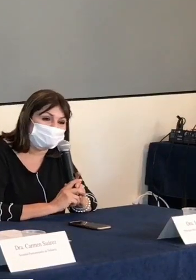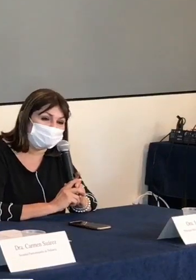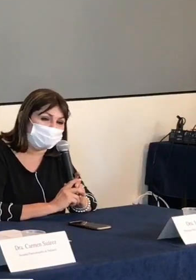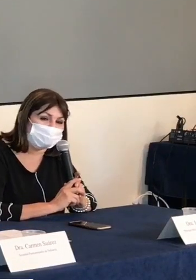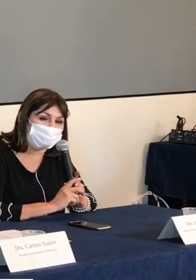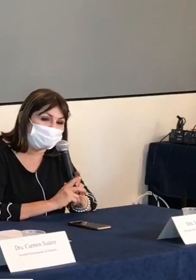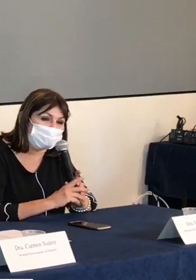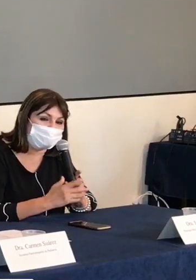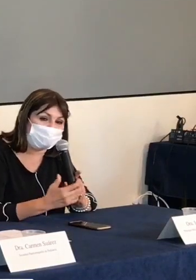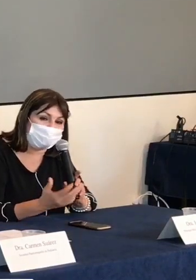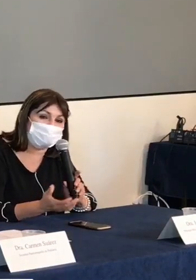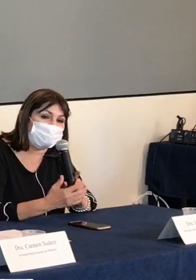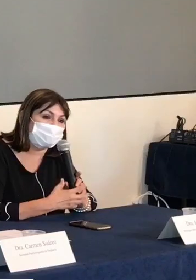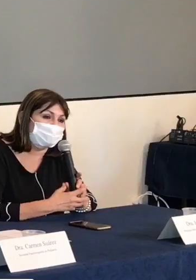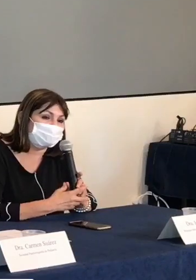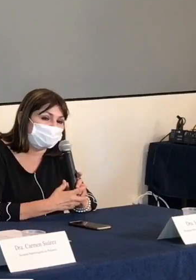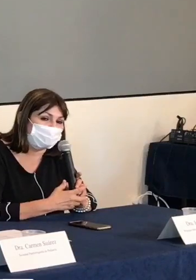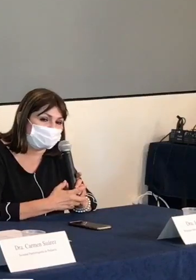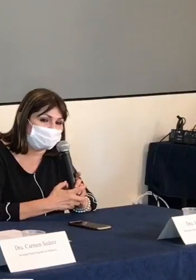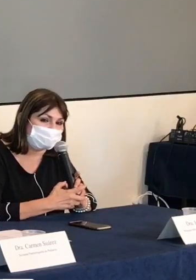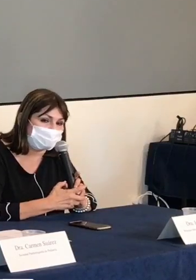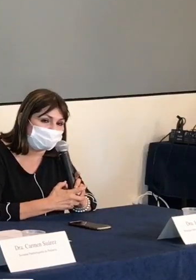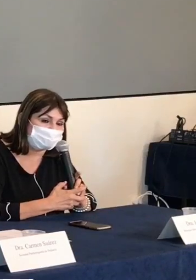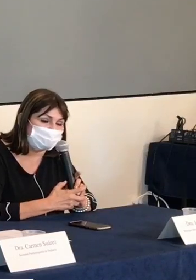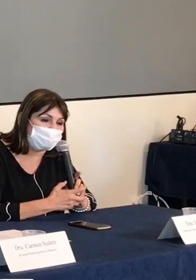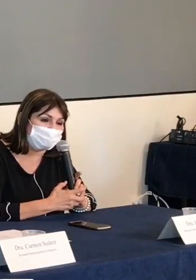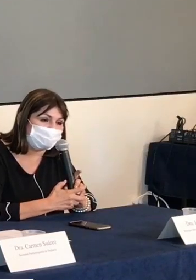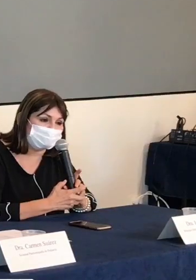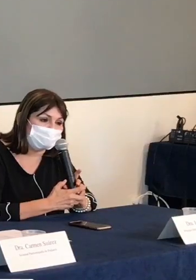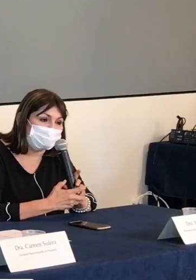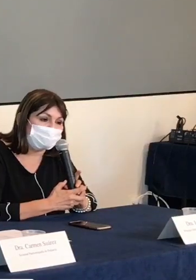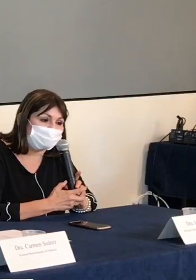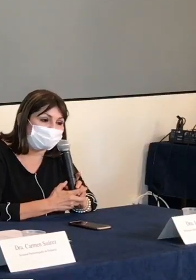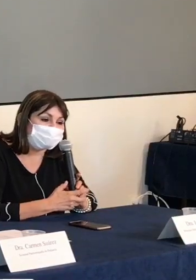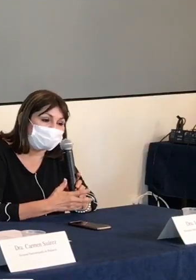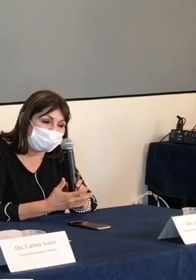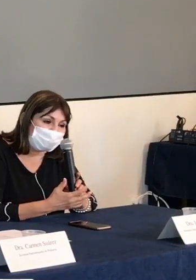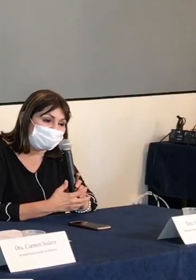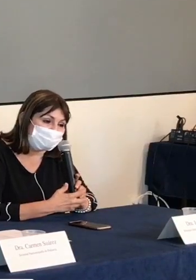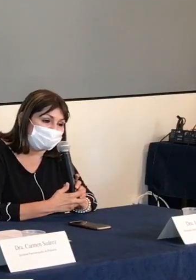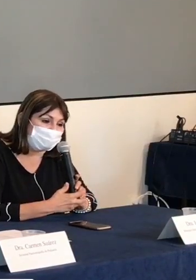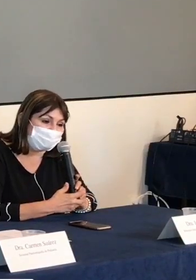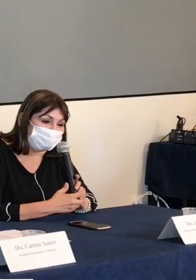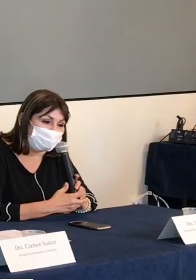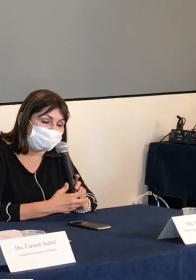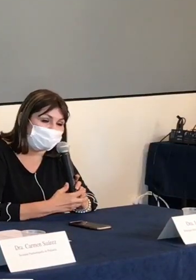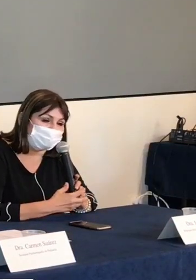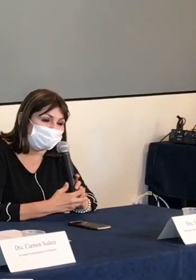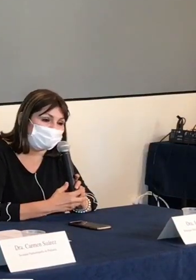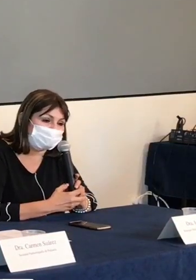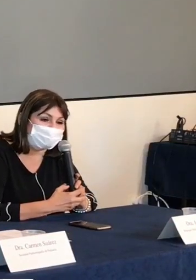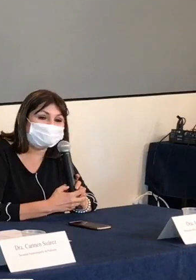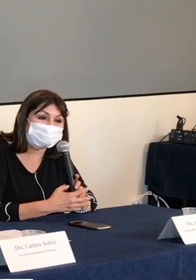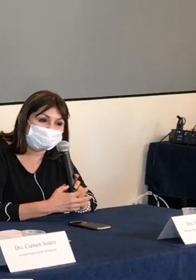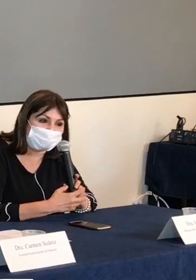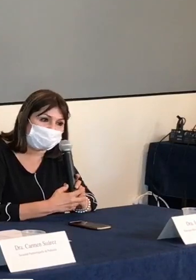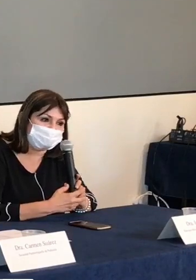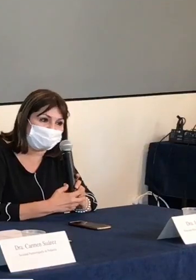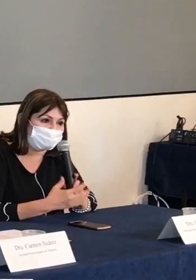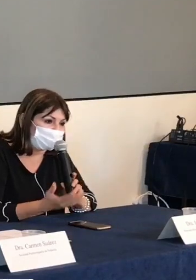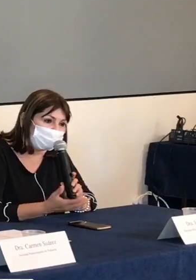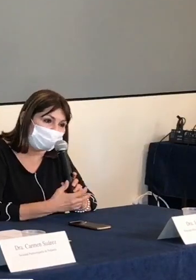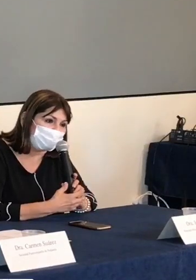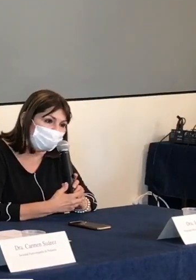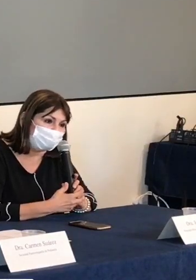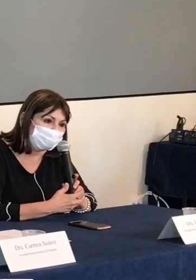caminar, cuando nuestros niños van a la escuela, reciben refuerzos adicionales y hay unas leyes específicas